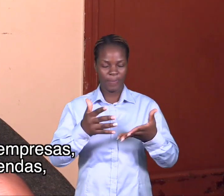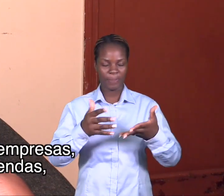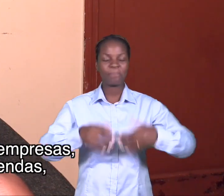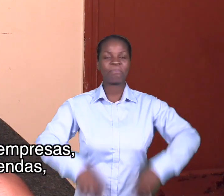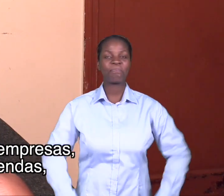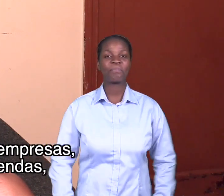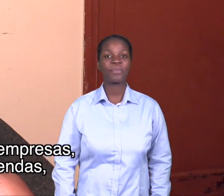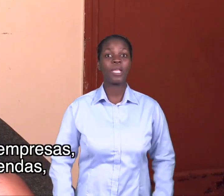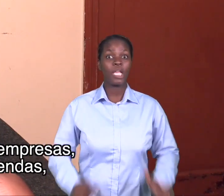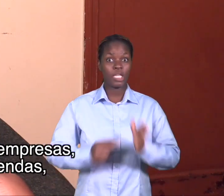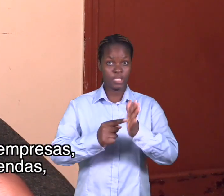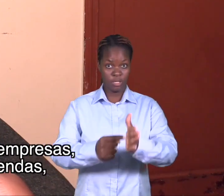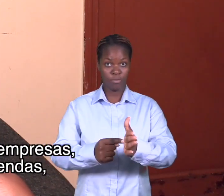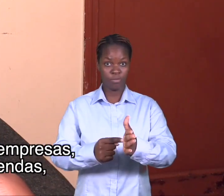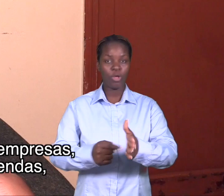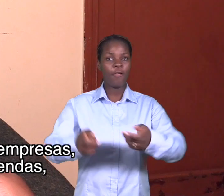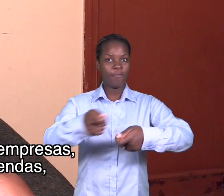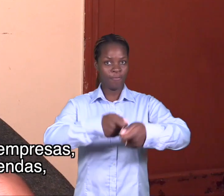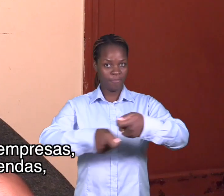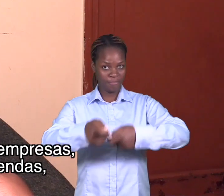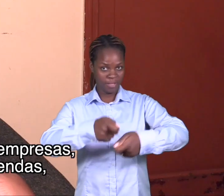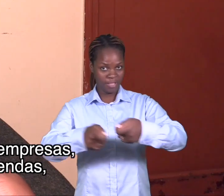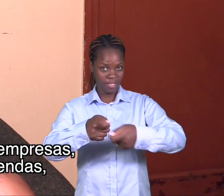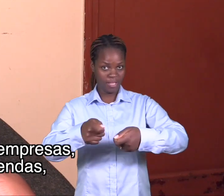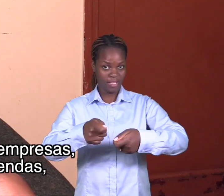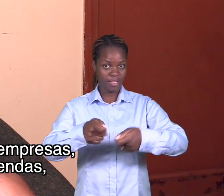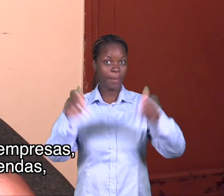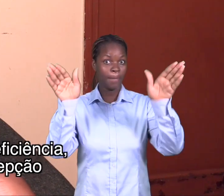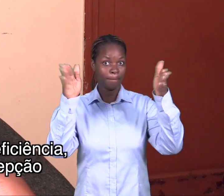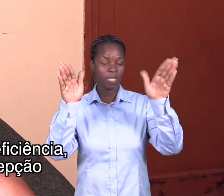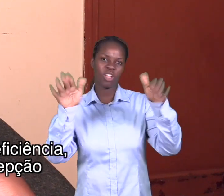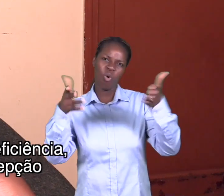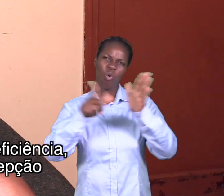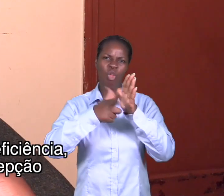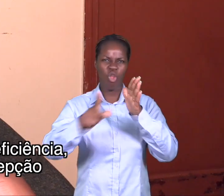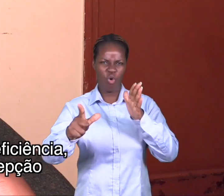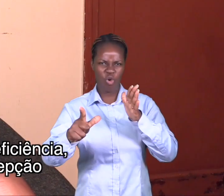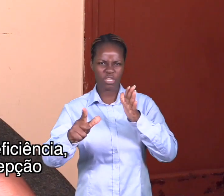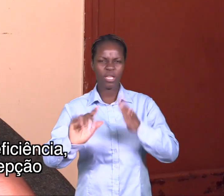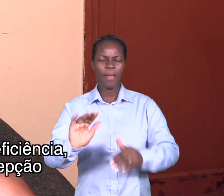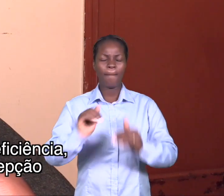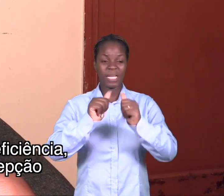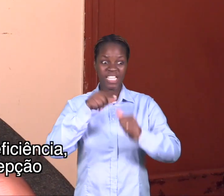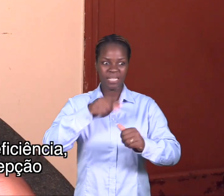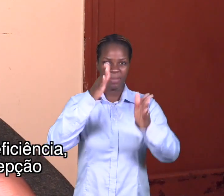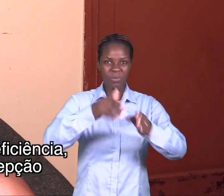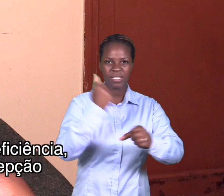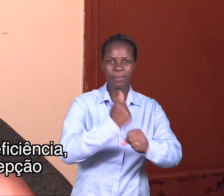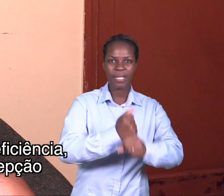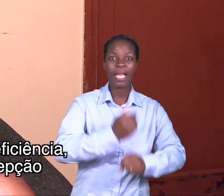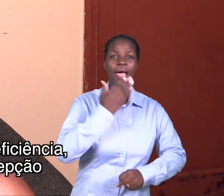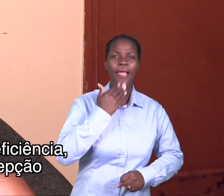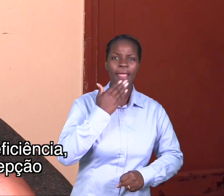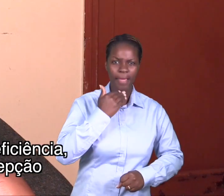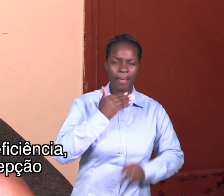com outras empresas. Tem dificuldades, por exemplo, na área de vendas. Chega lá, vê uma pessoa com deficiência. Ele